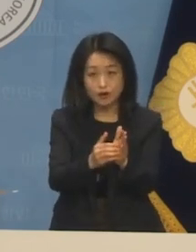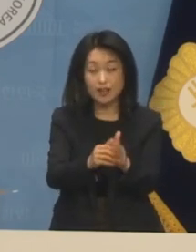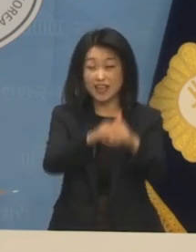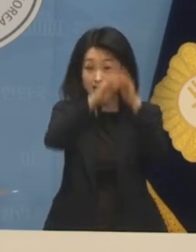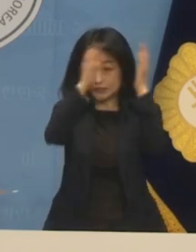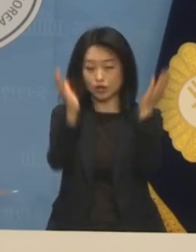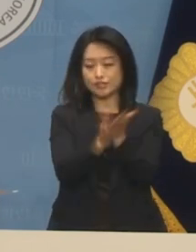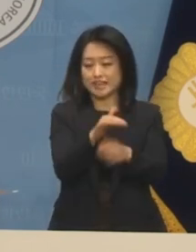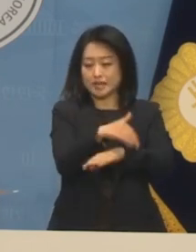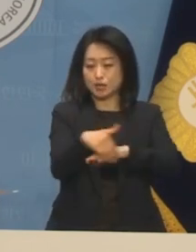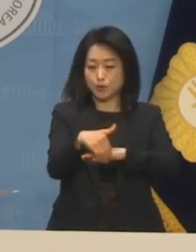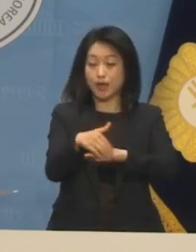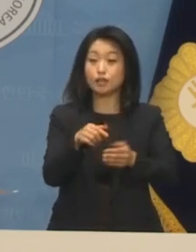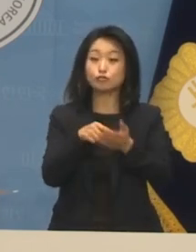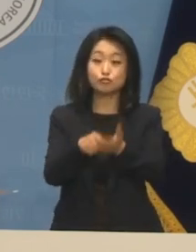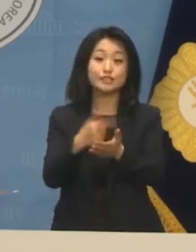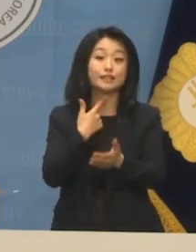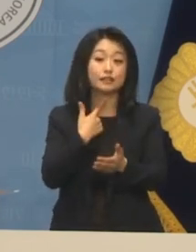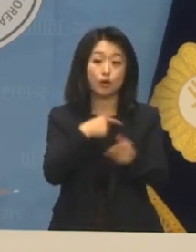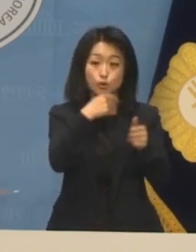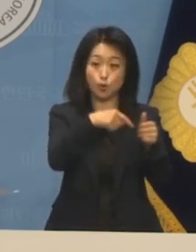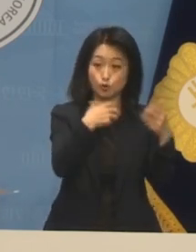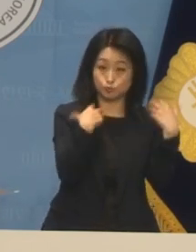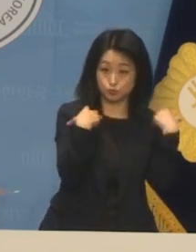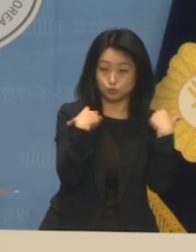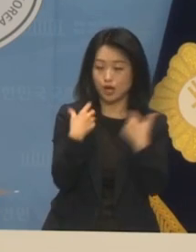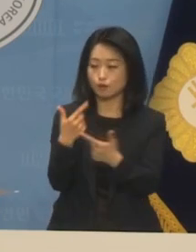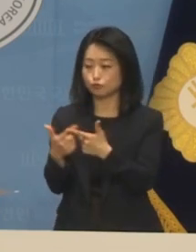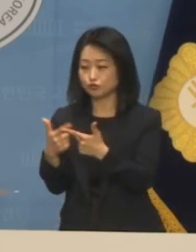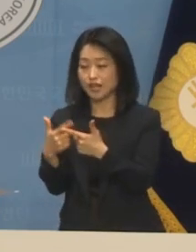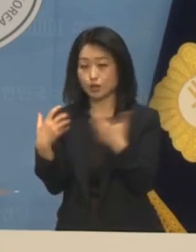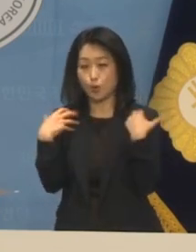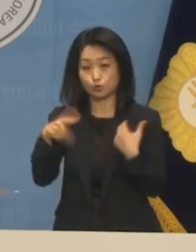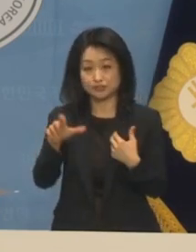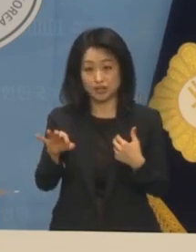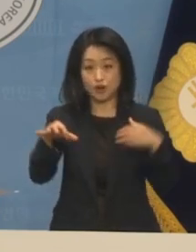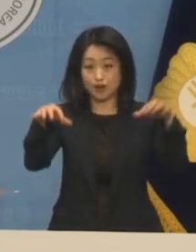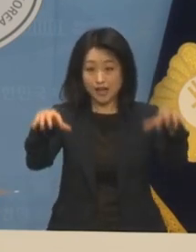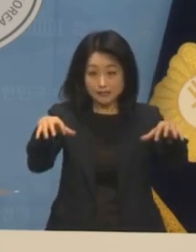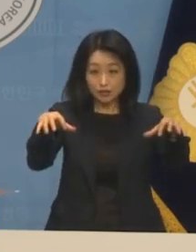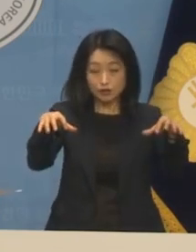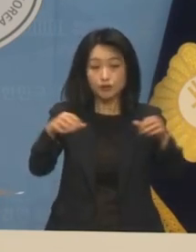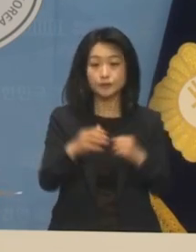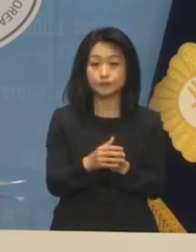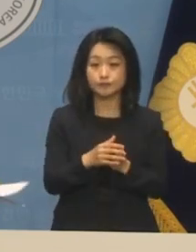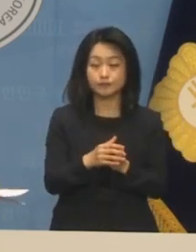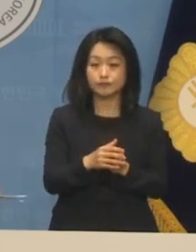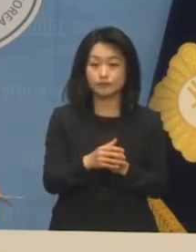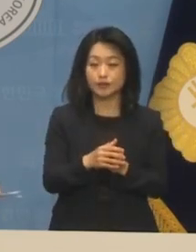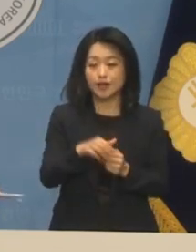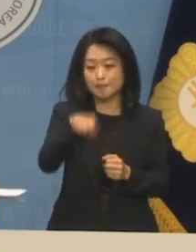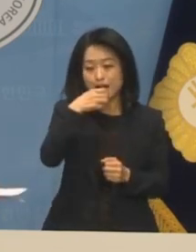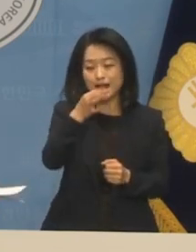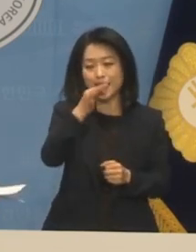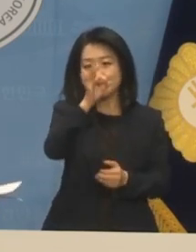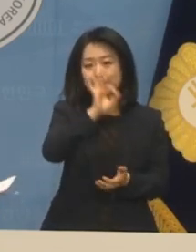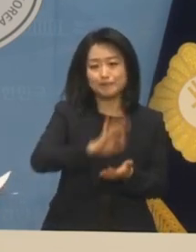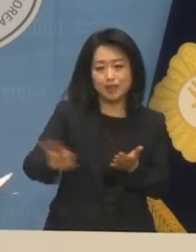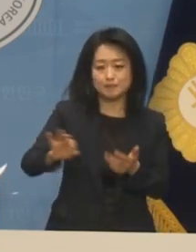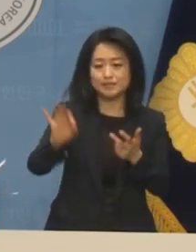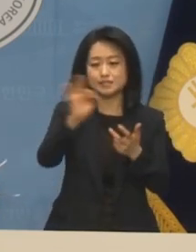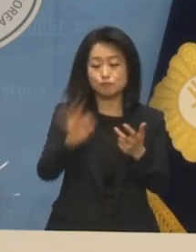전체를 기획하고 추진하는 교육부와 부산교육청은 여기에 대해 어떤 조치와 해명도 내놓고 있지